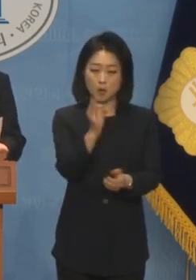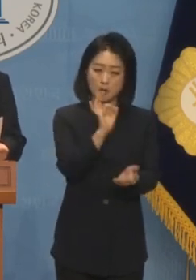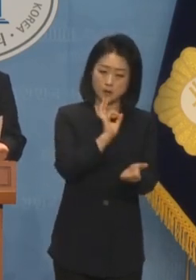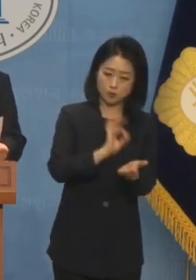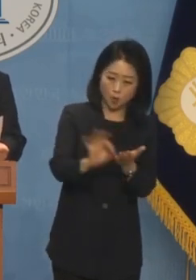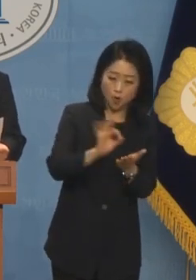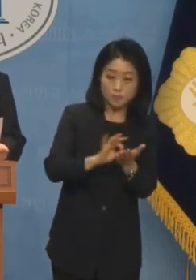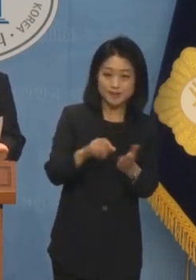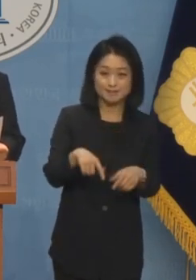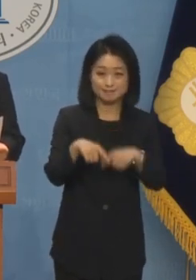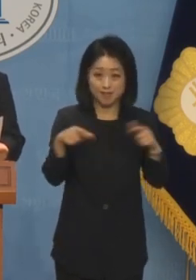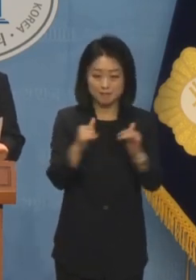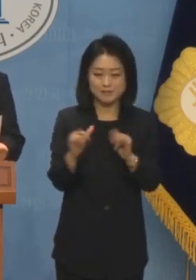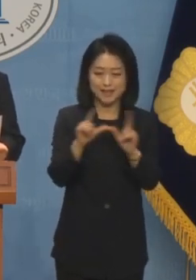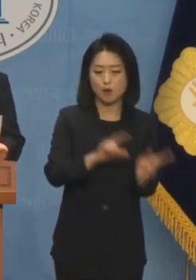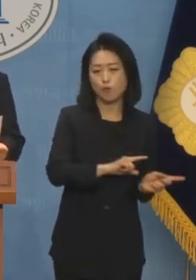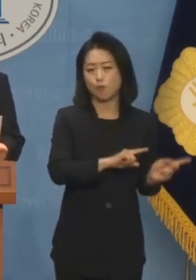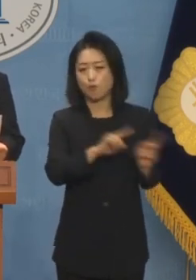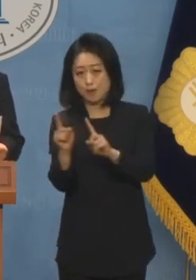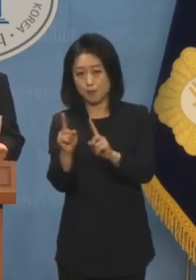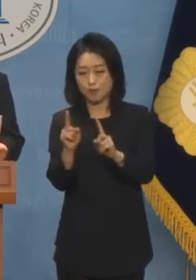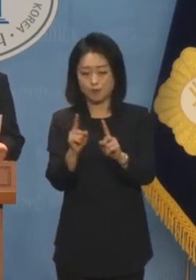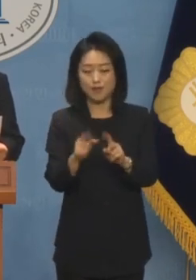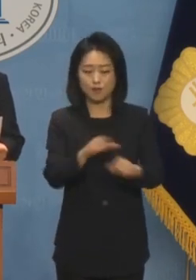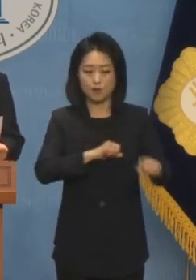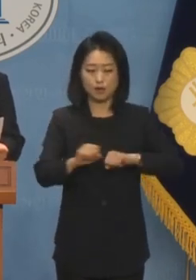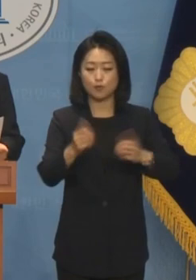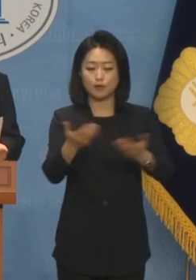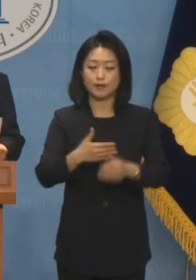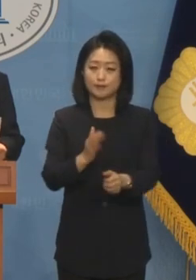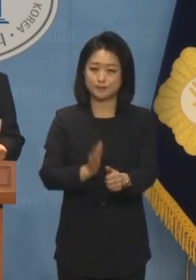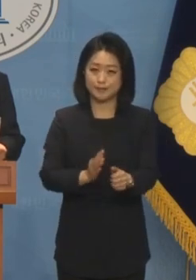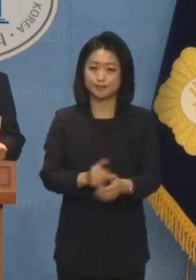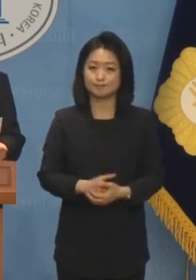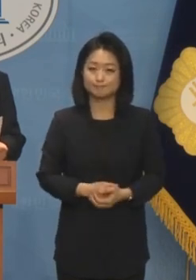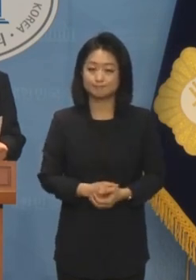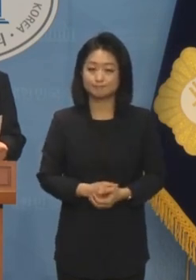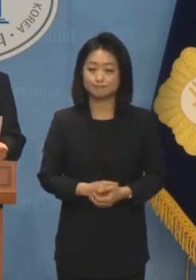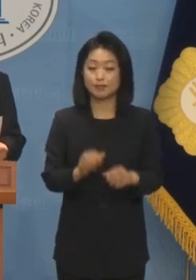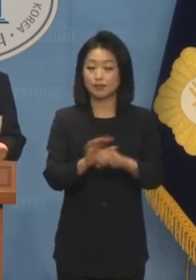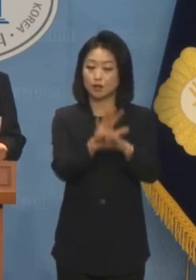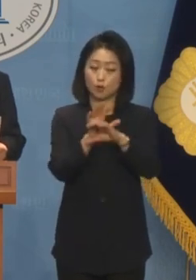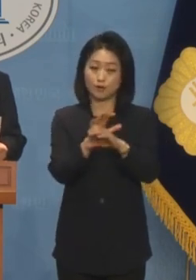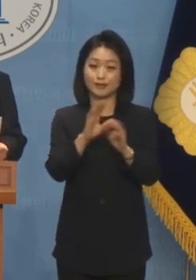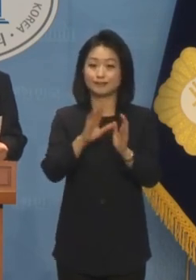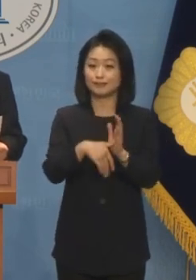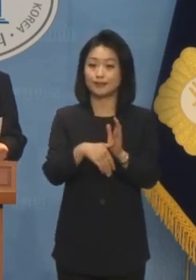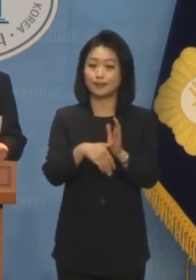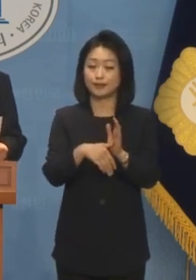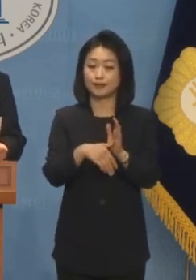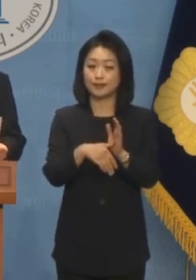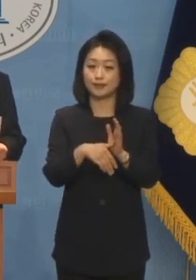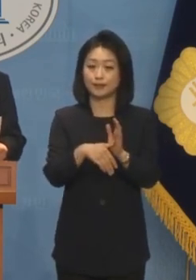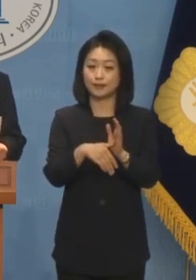진작과 민생 회복에 나서야 할 때입니다. 코로나 사태 당시